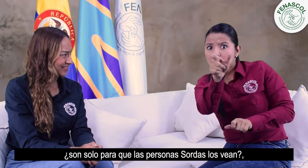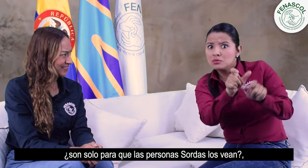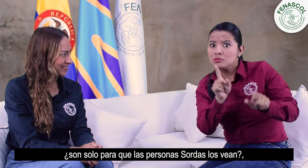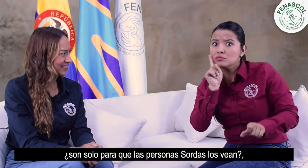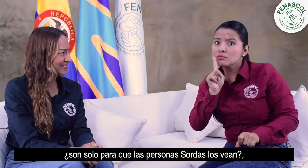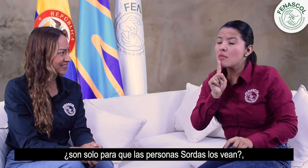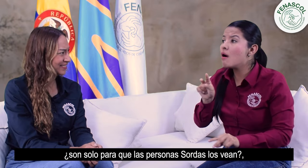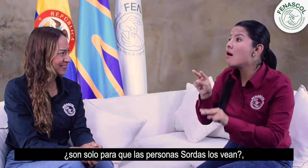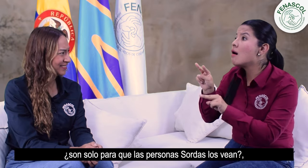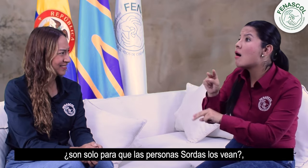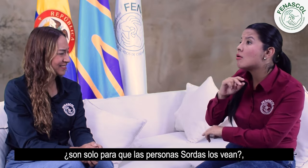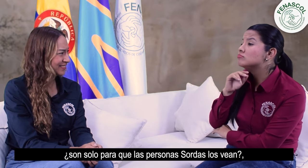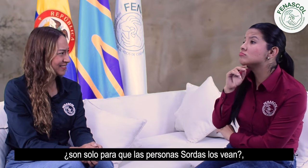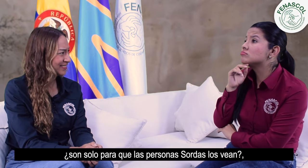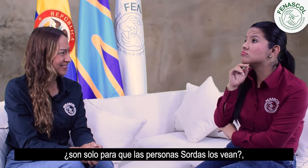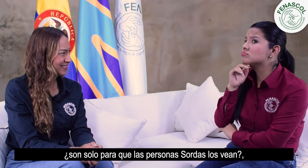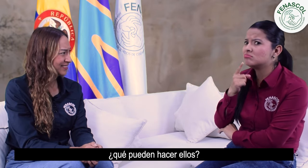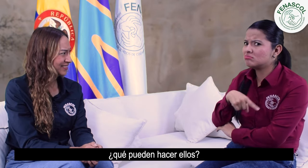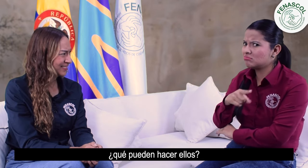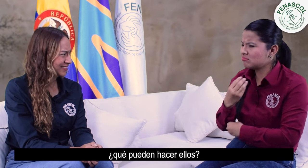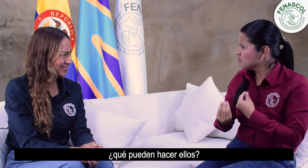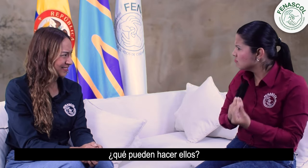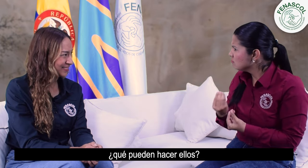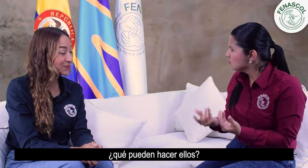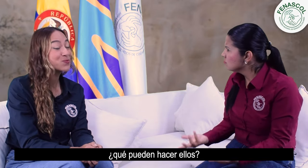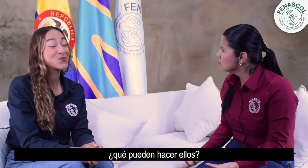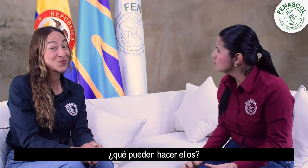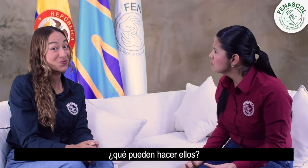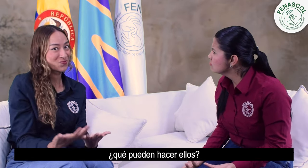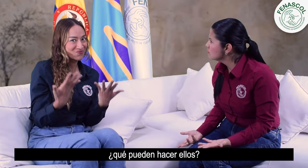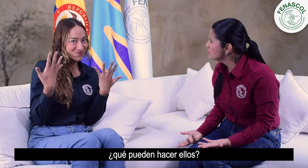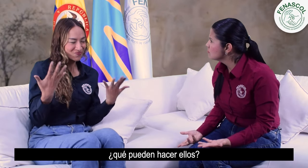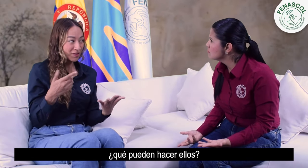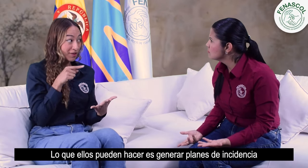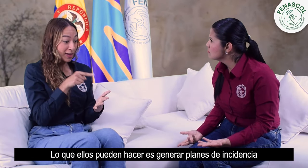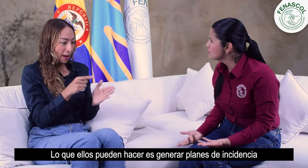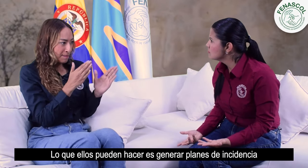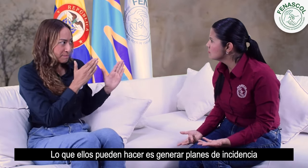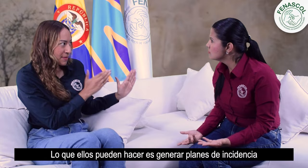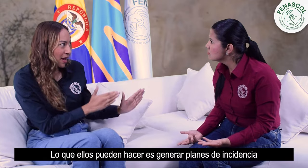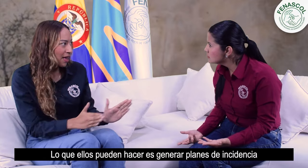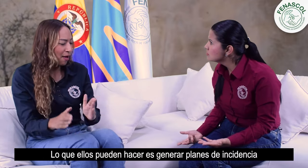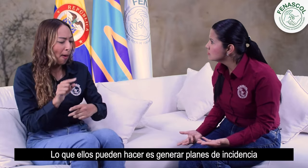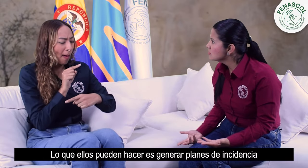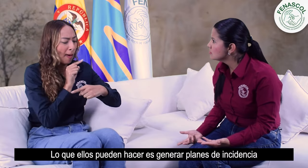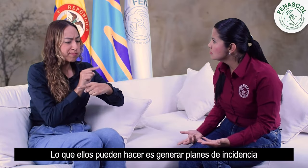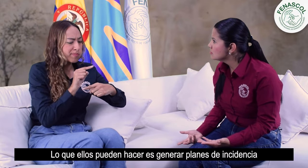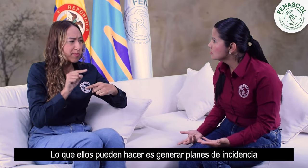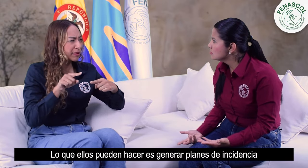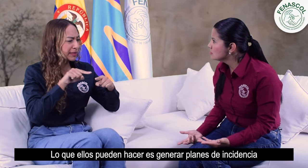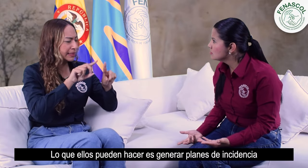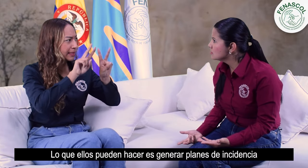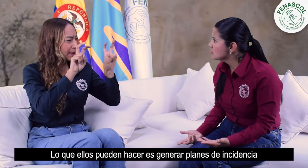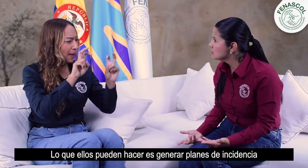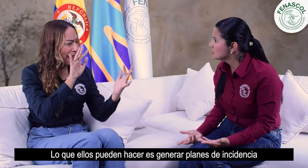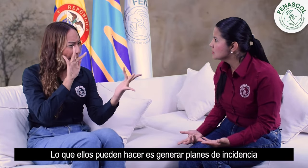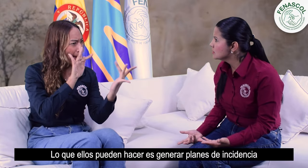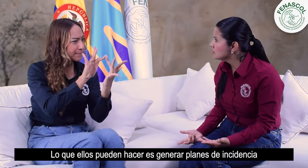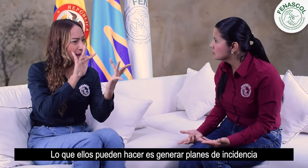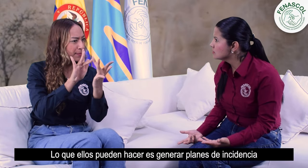sordas los vean? ¿Qué pueden hacer ellos? Lo que ellos pueden hacer es generar planes de incidencia